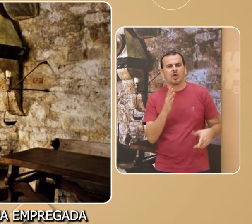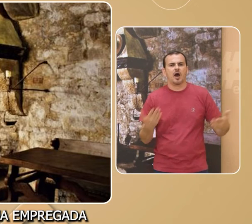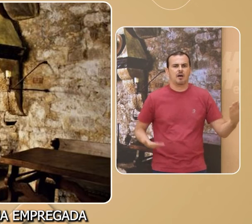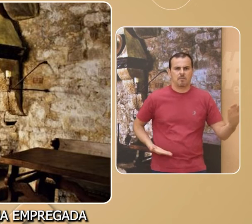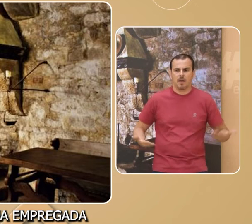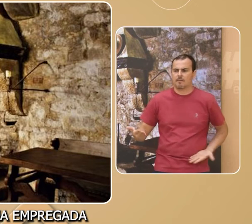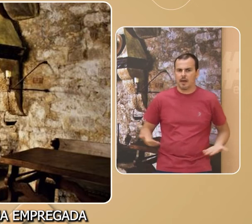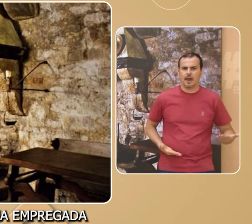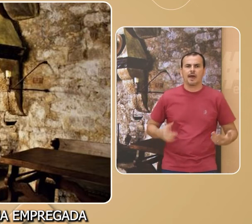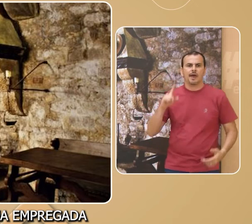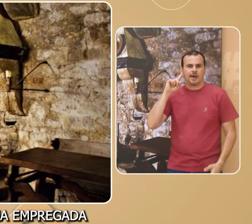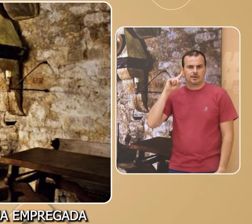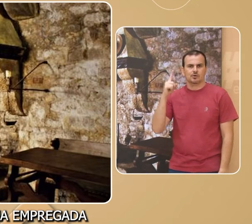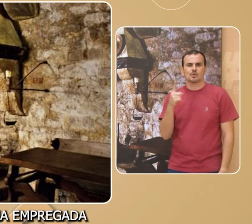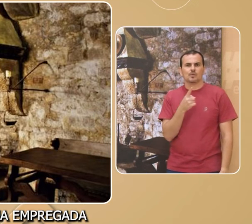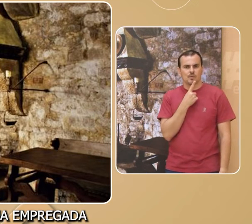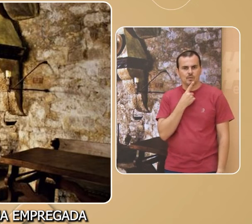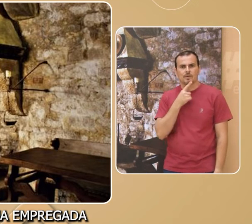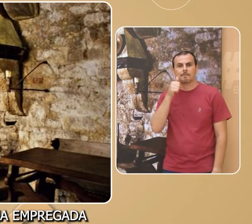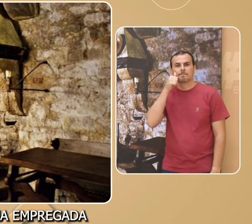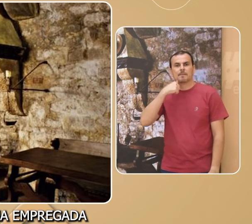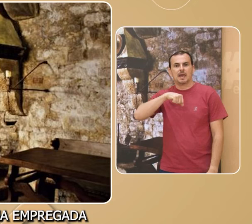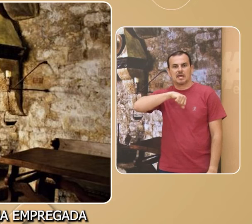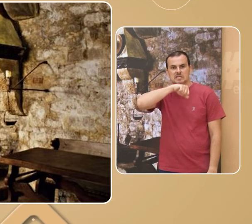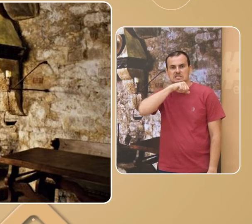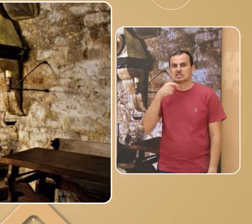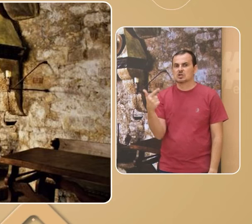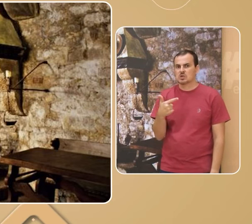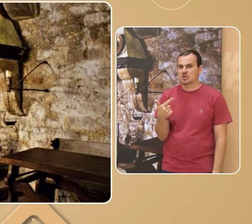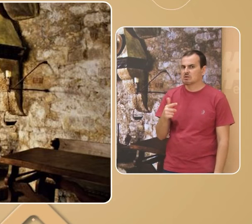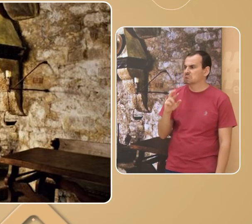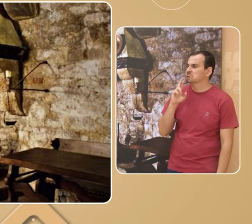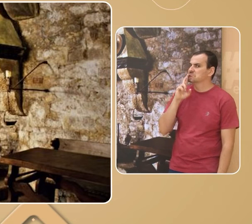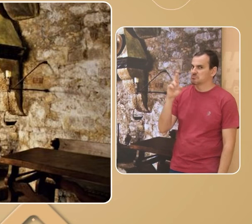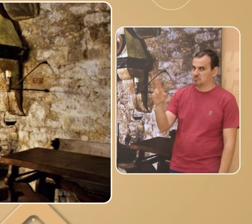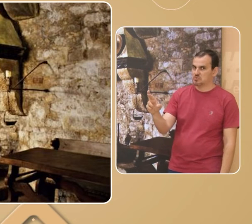Ela é apenas uma empregada surda, respondeu a madrasta.